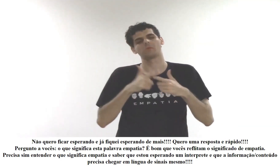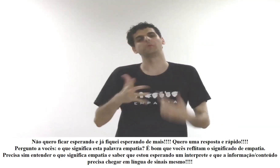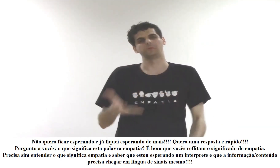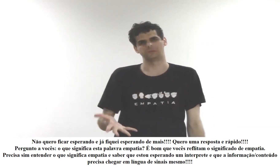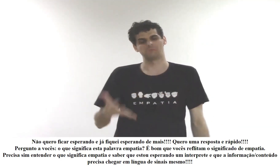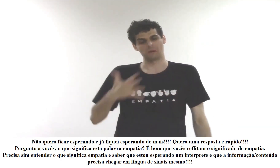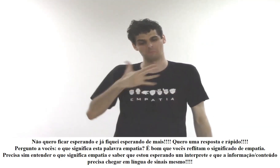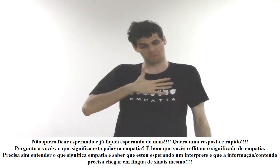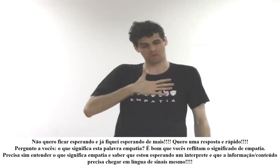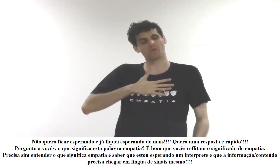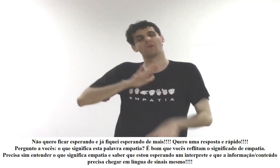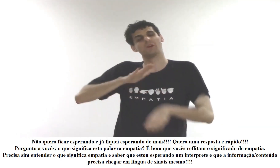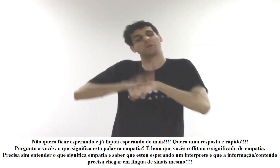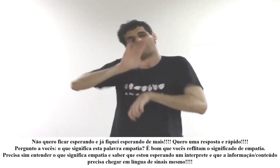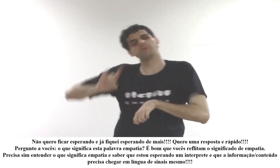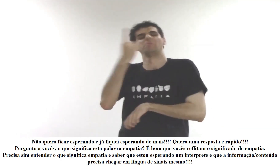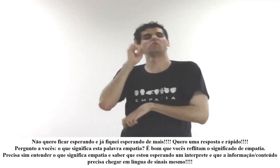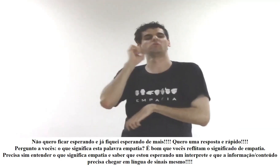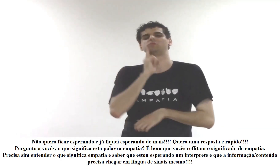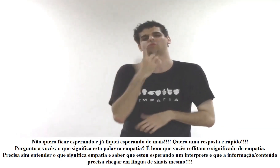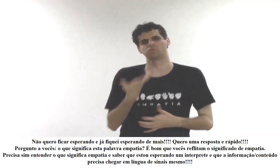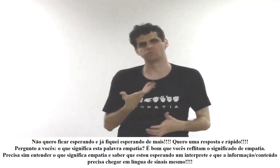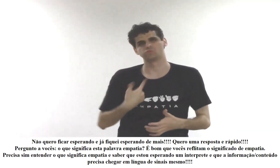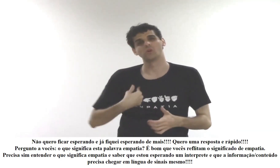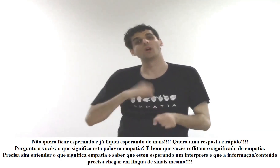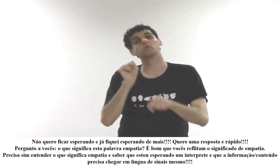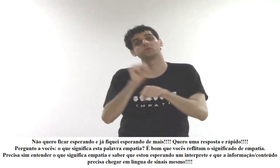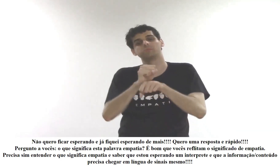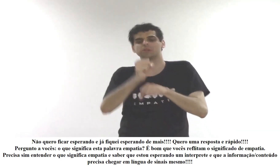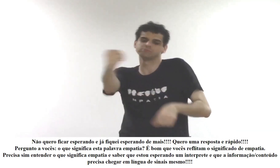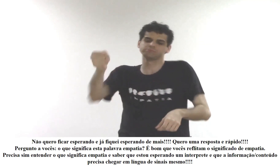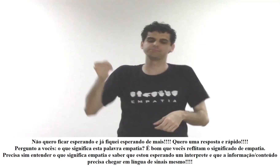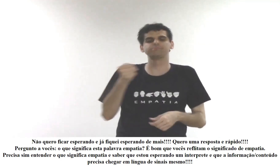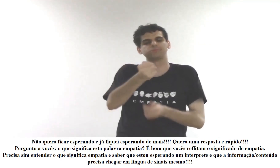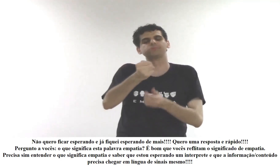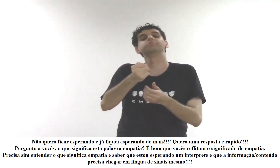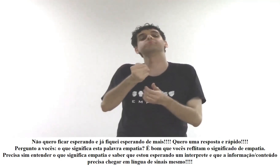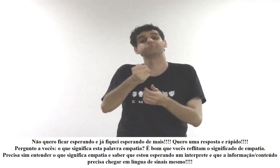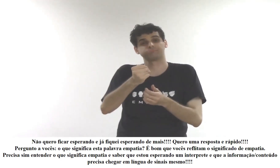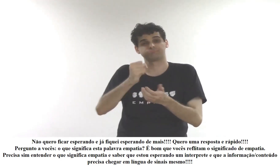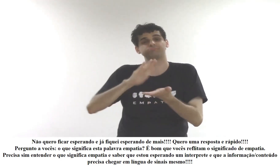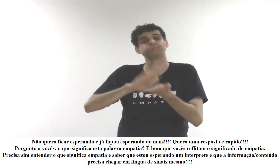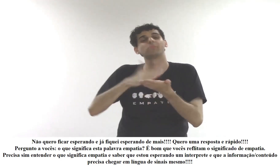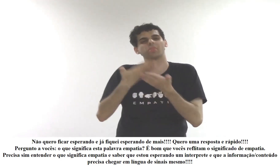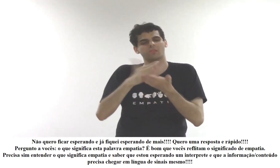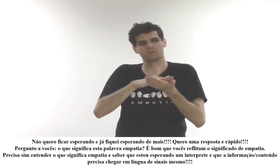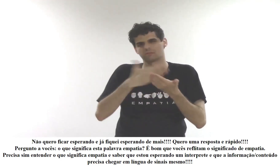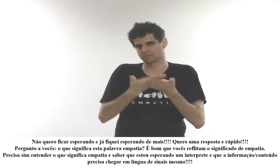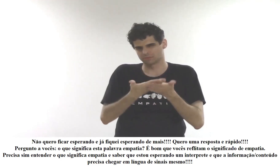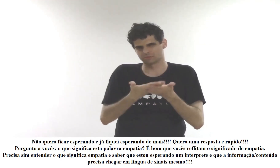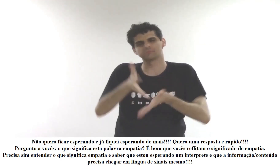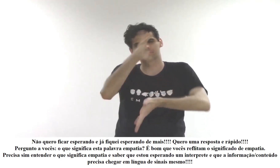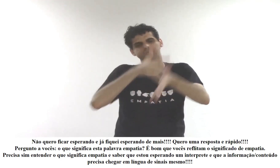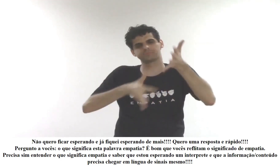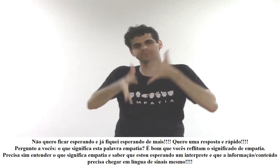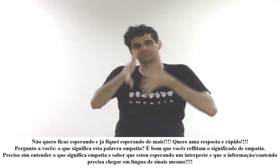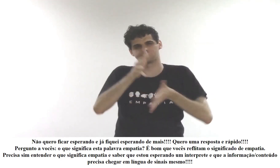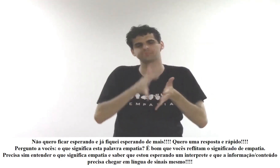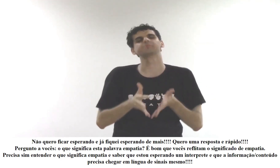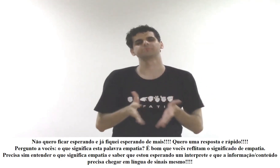Precisa, sim, entender o que significa empatia, saber que estou esperando por um intérprete,